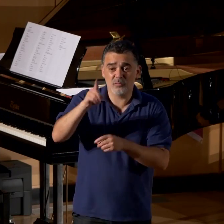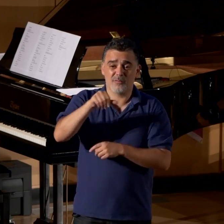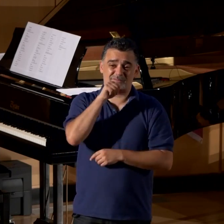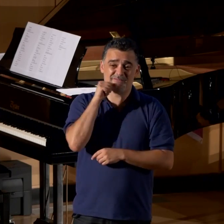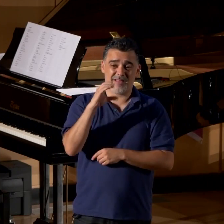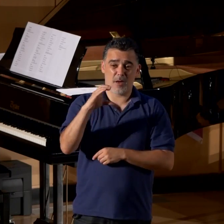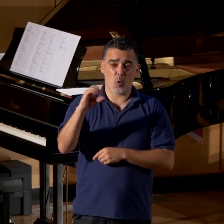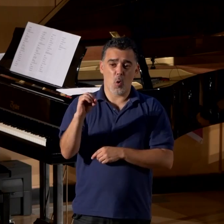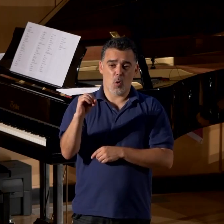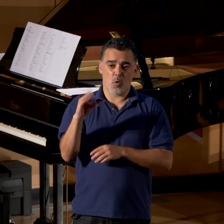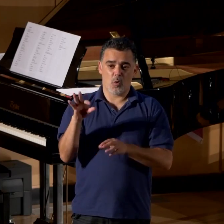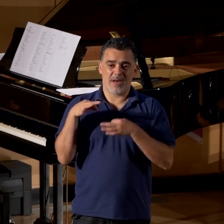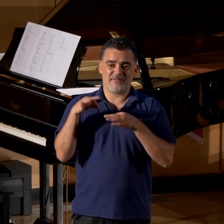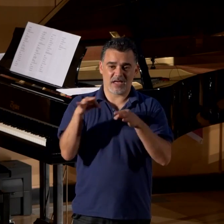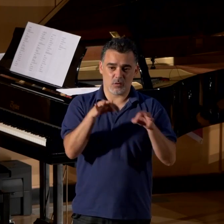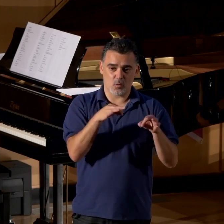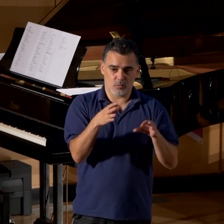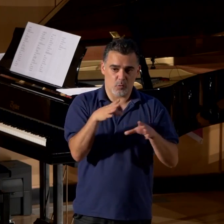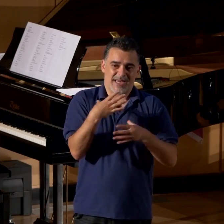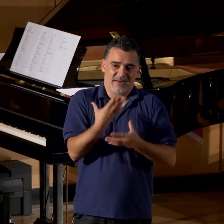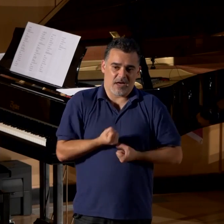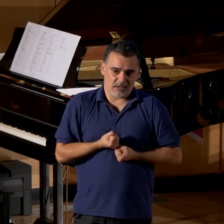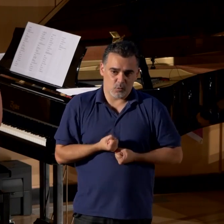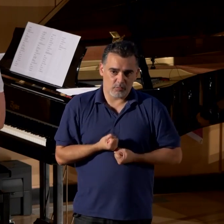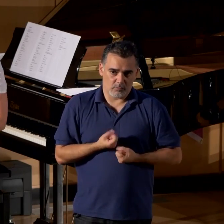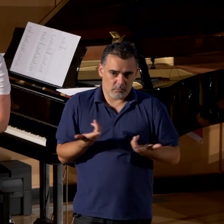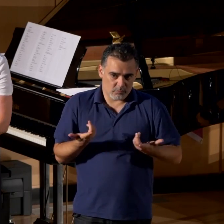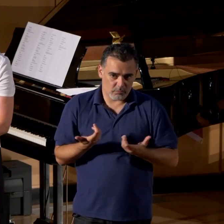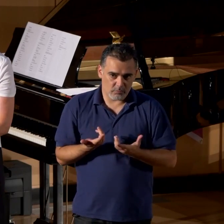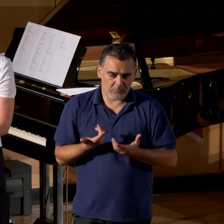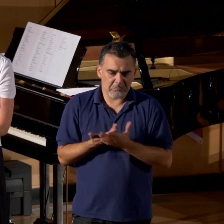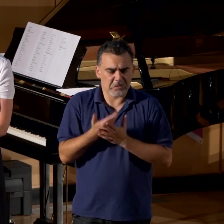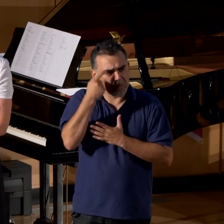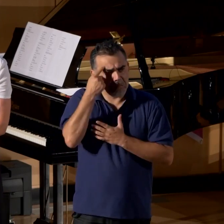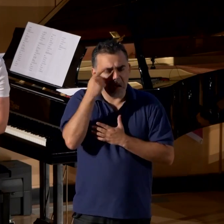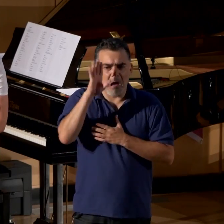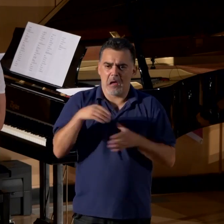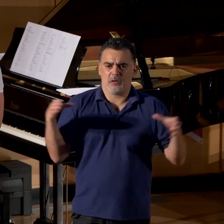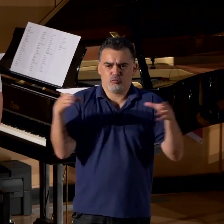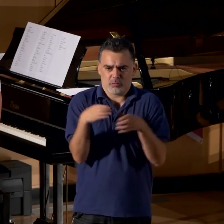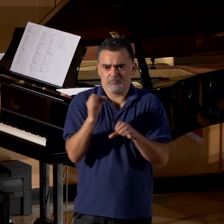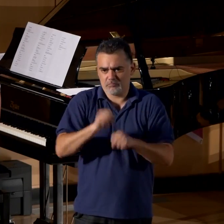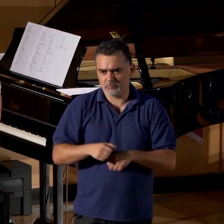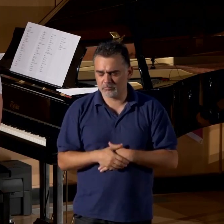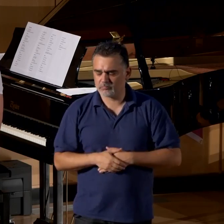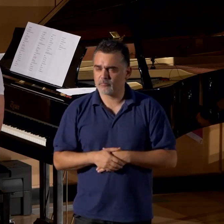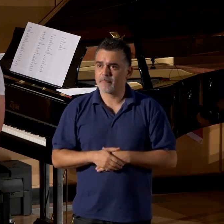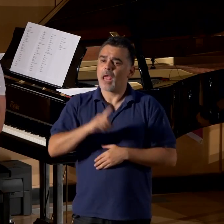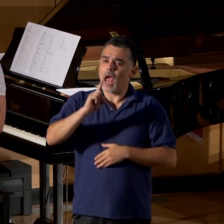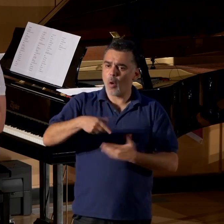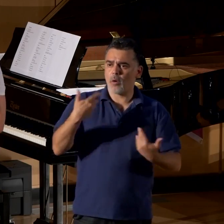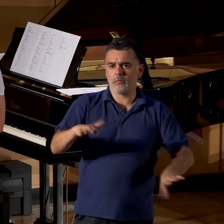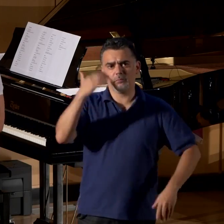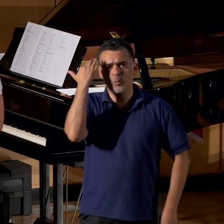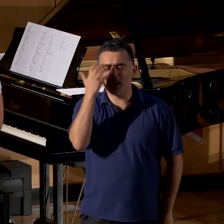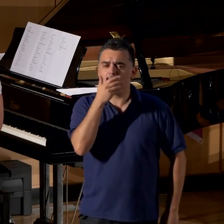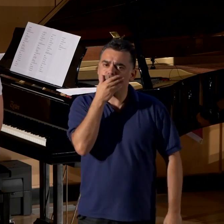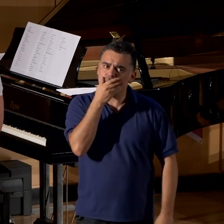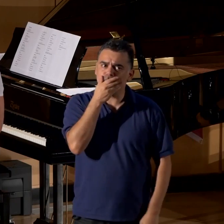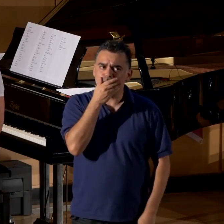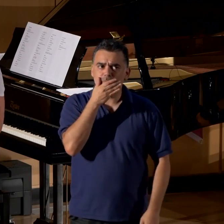haben, erschien uns das sinnvoll, das zusammenzuführen. Wir haben auch überlegt, macht es Sinn, vielleicht wirklich